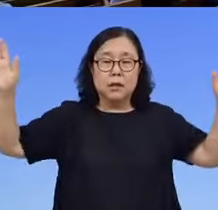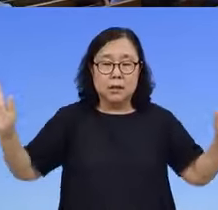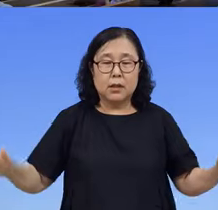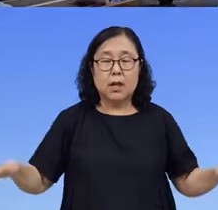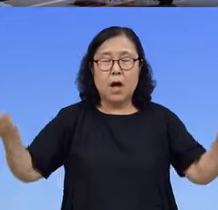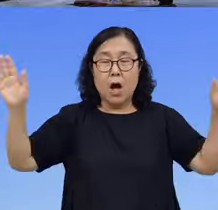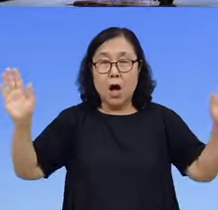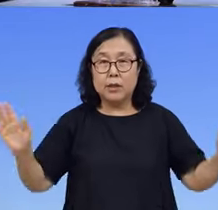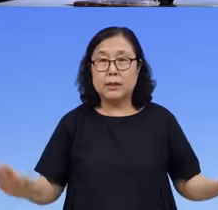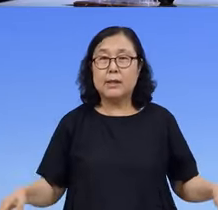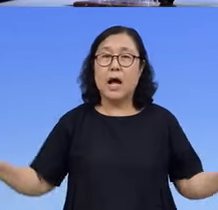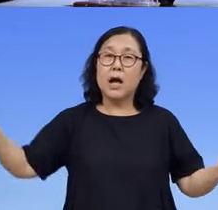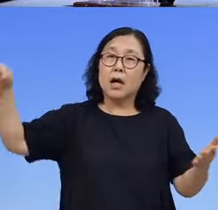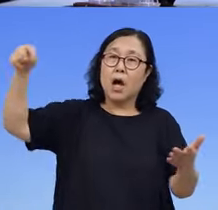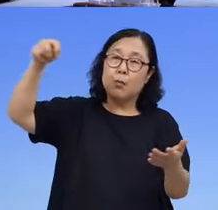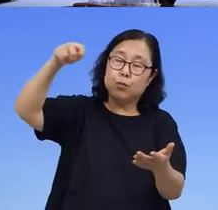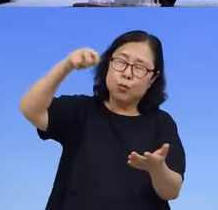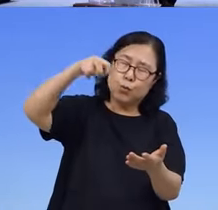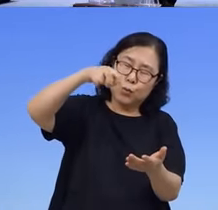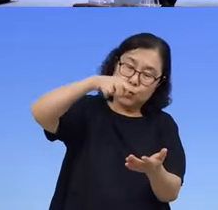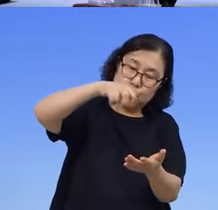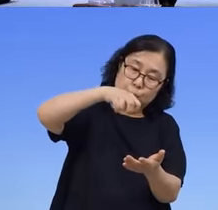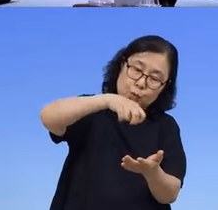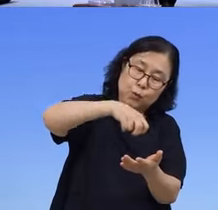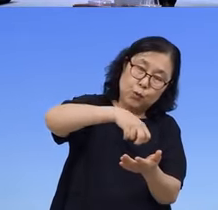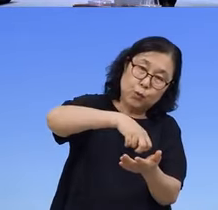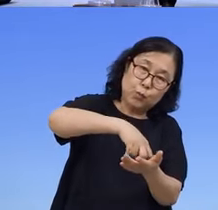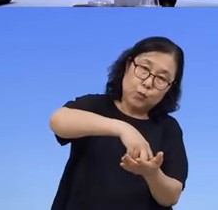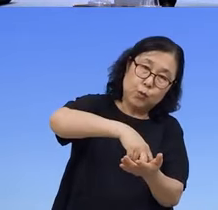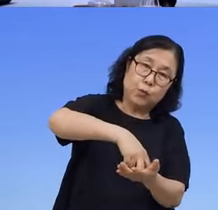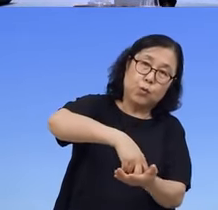바로 이 순간입니다. 천사가 무릎 꿇고